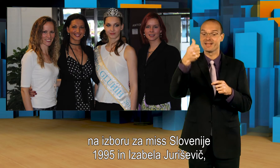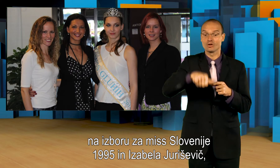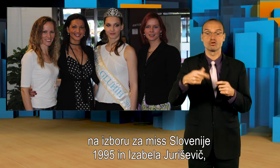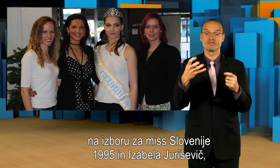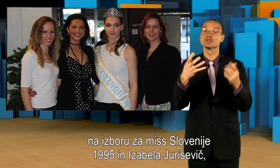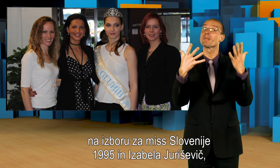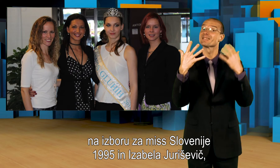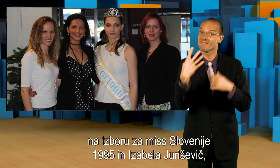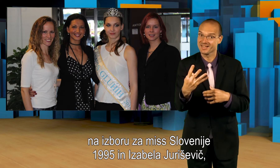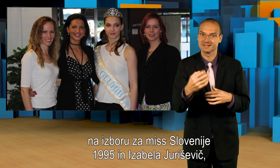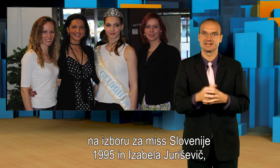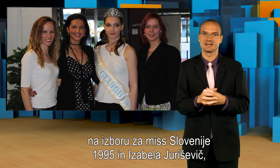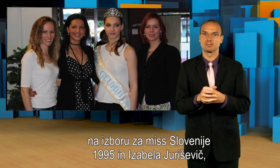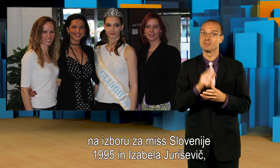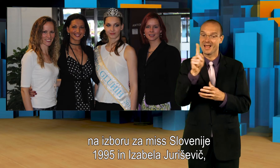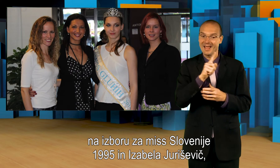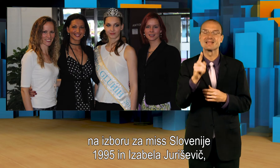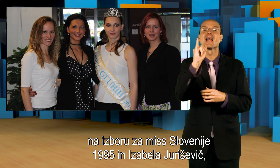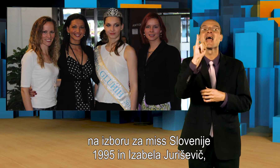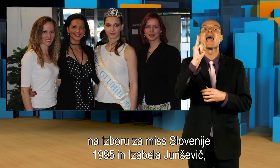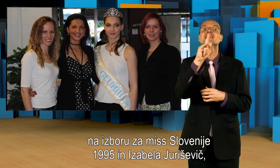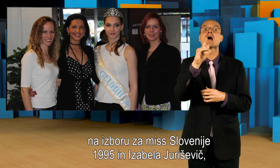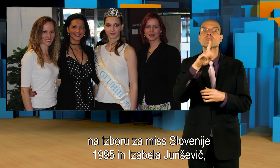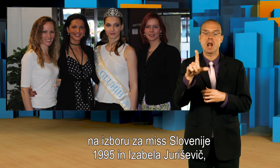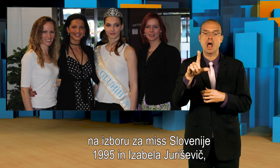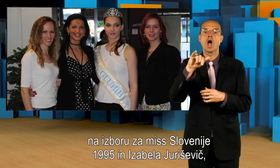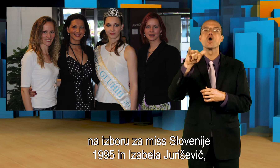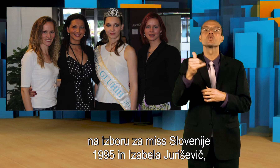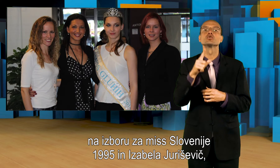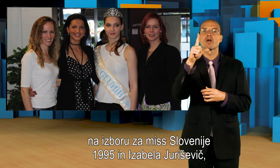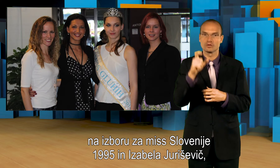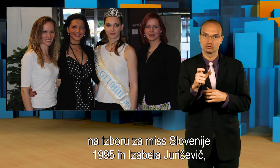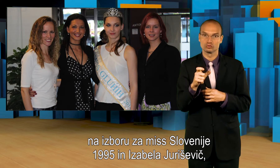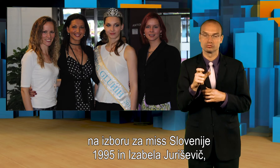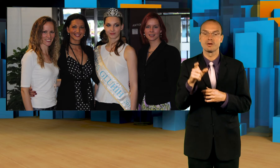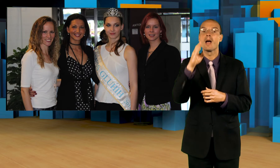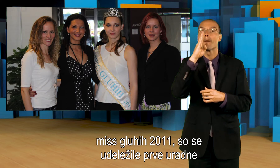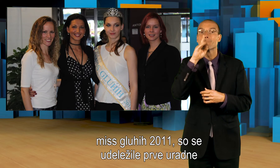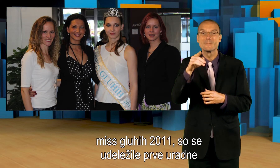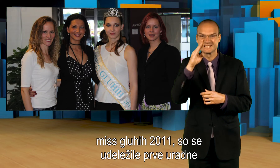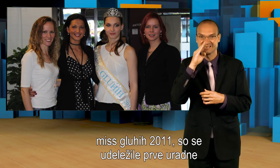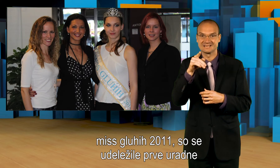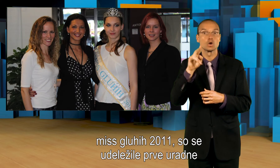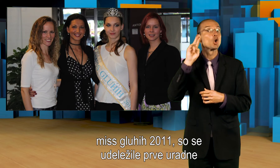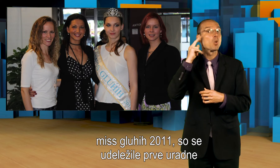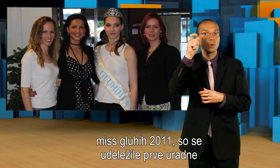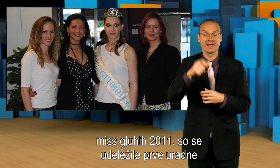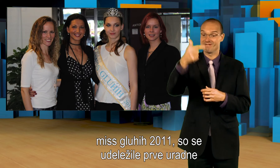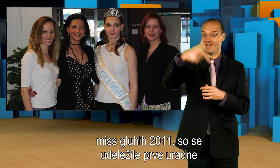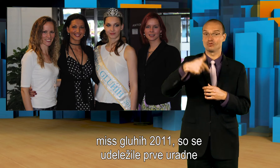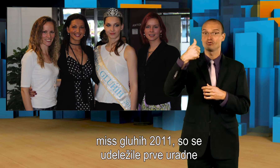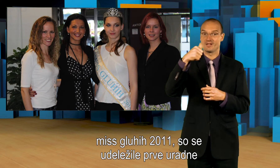gluhih 2011, so se udeležile prve uradne predstavitve Miss gluhih 2014 in nam v